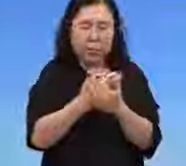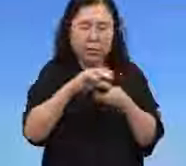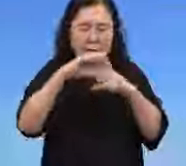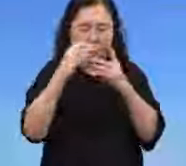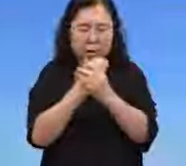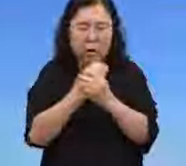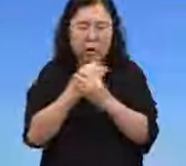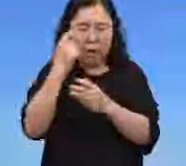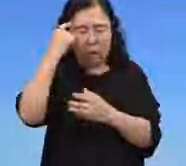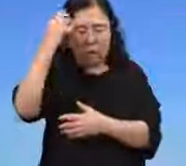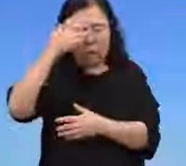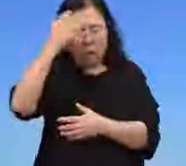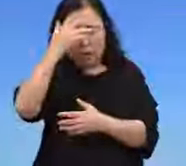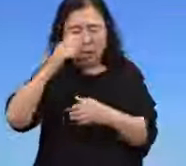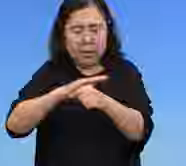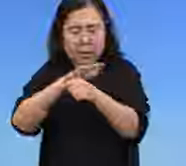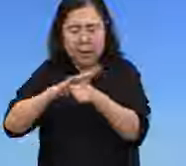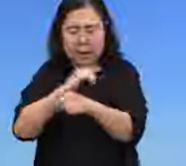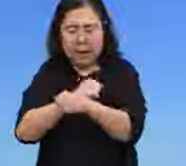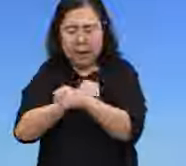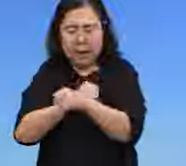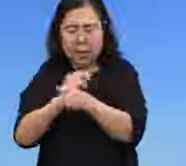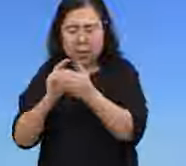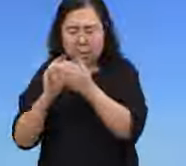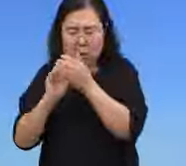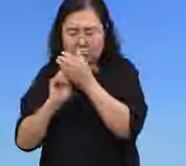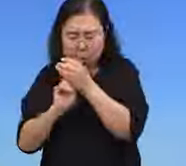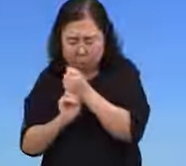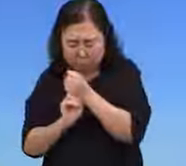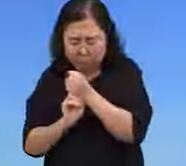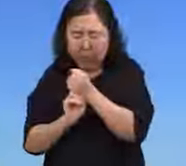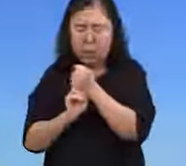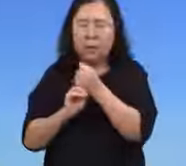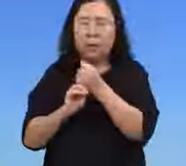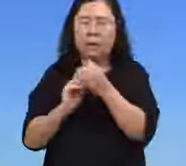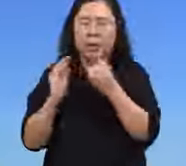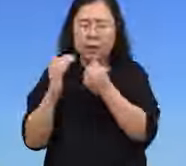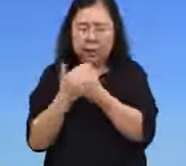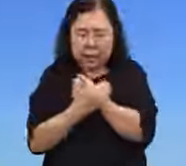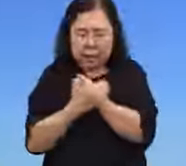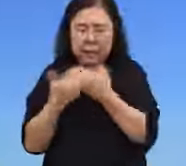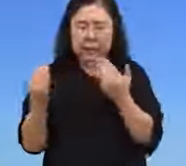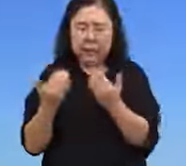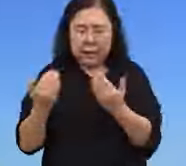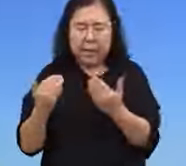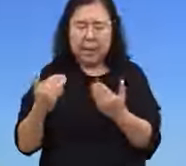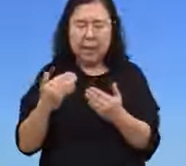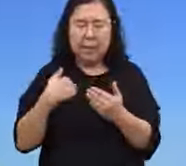온전히 영혼을 사랑하는 일에, 영혼을 품는 일에 우리의